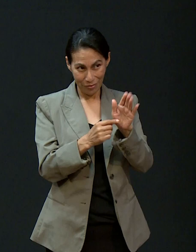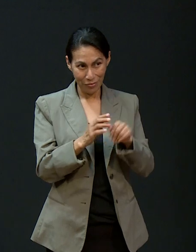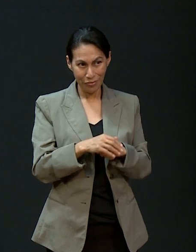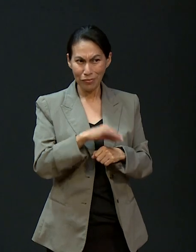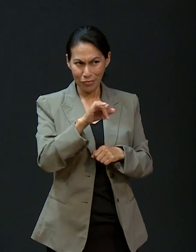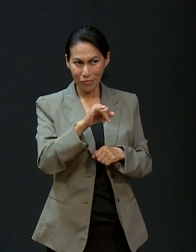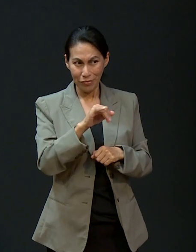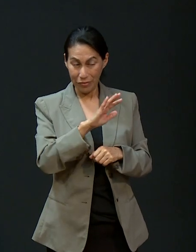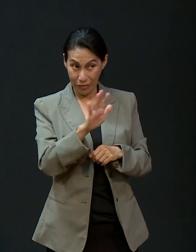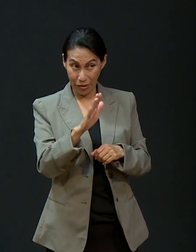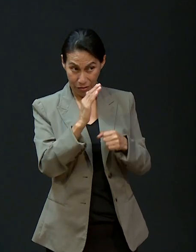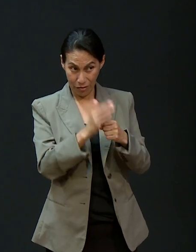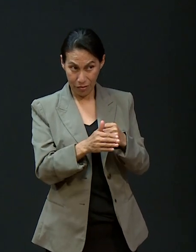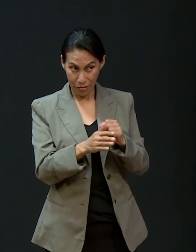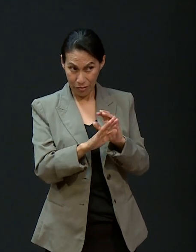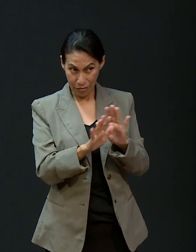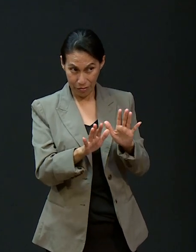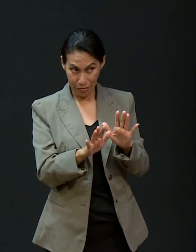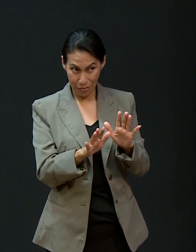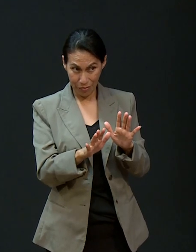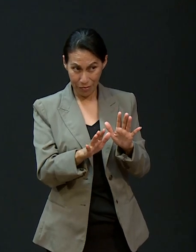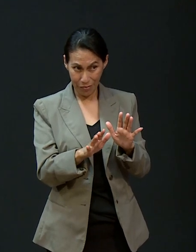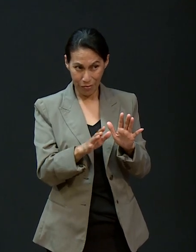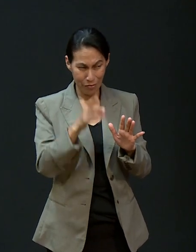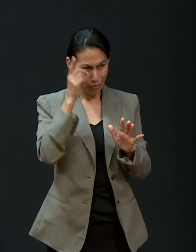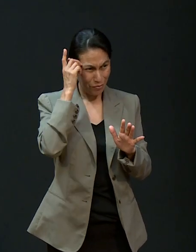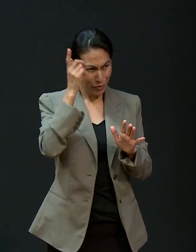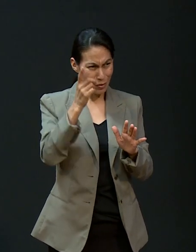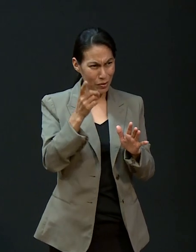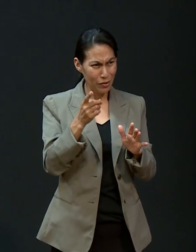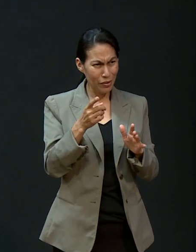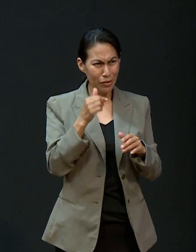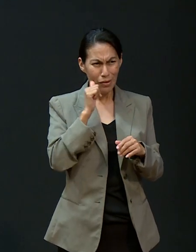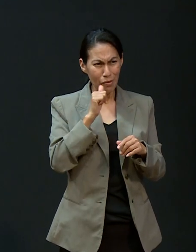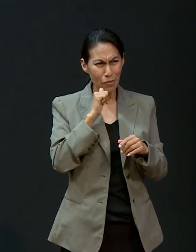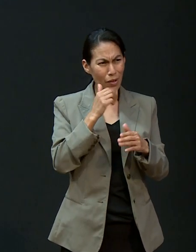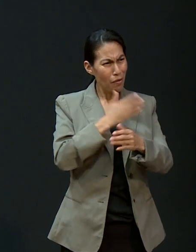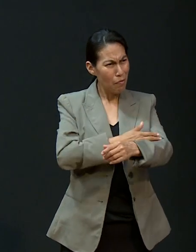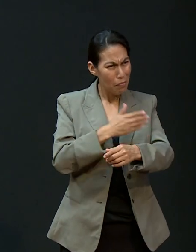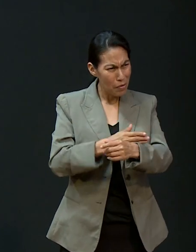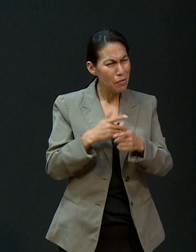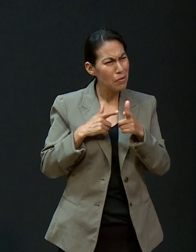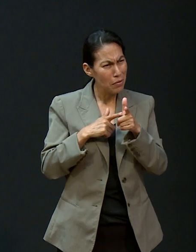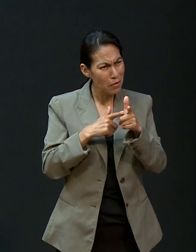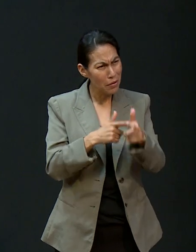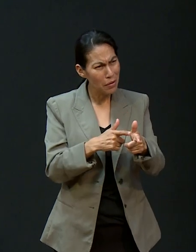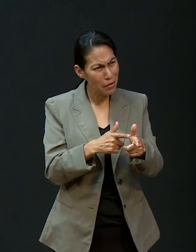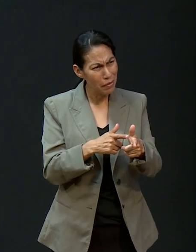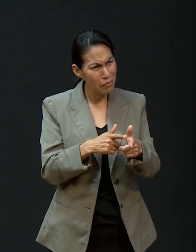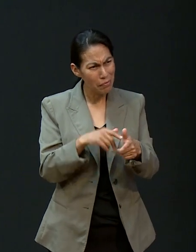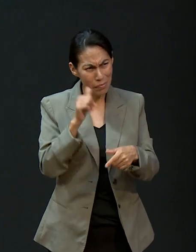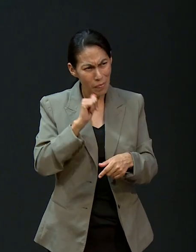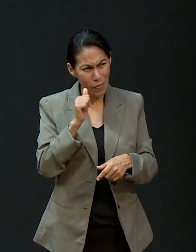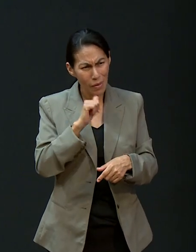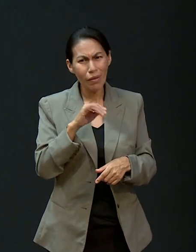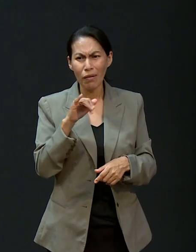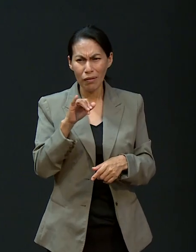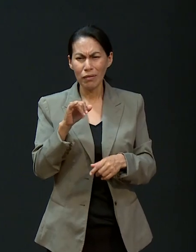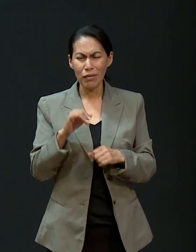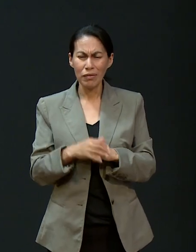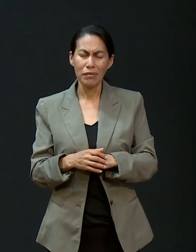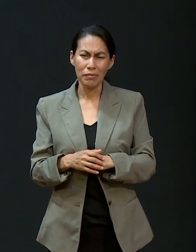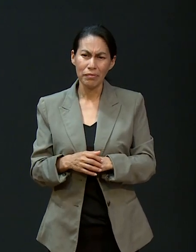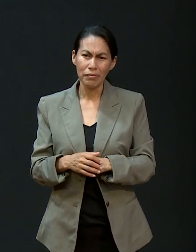amigos, a ustedes. Sí. Pero no ha quedado allí. Dios ha sido, ha estado con ustedes todo el